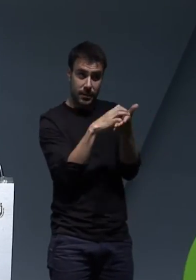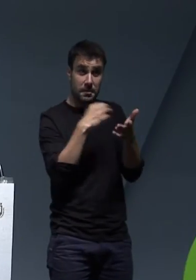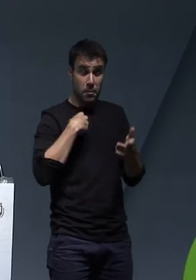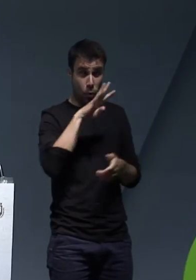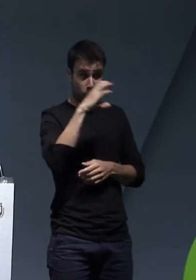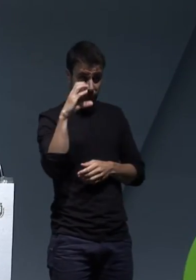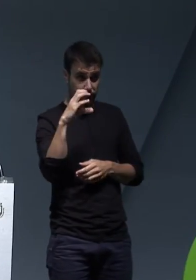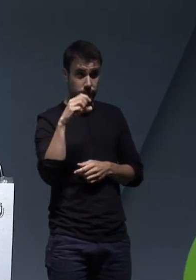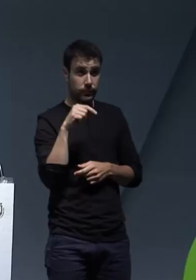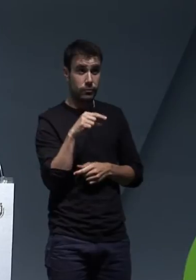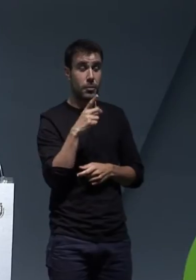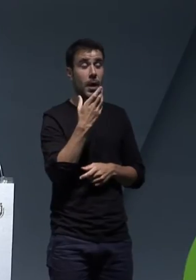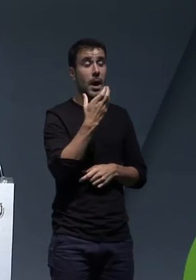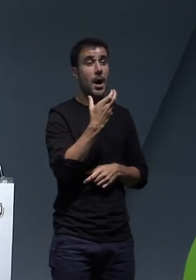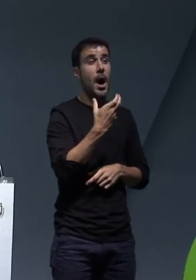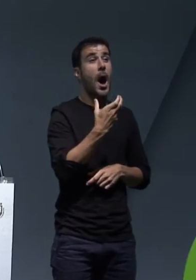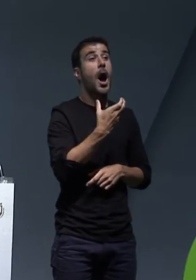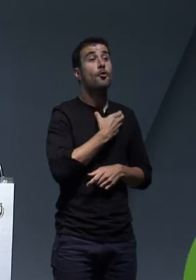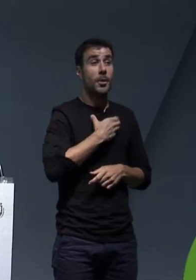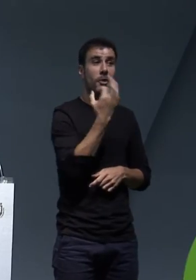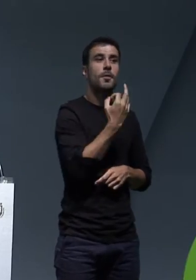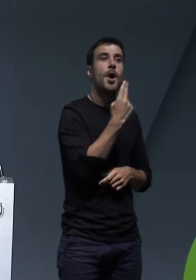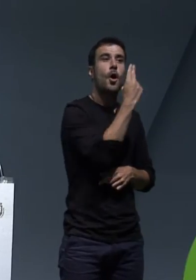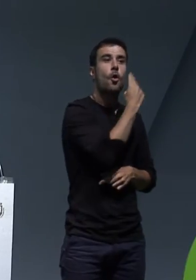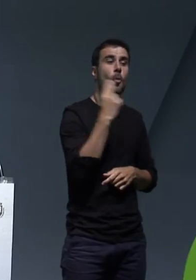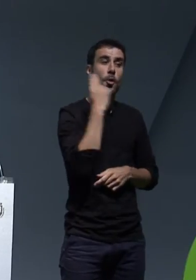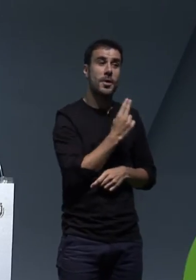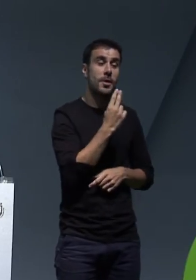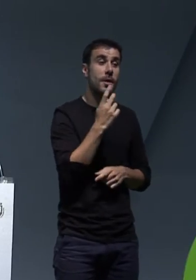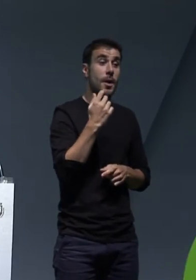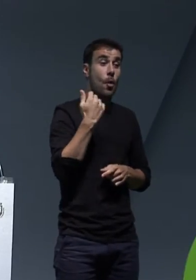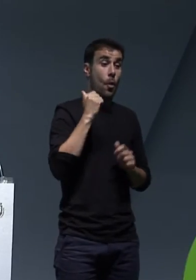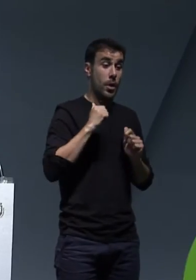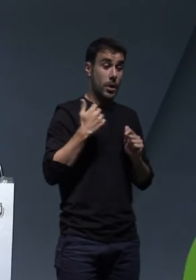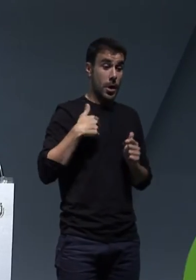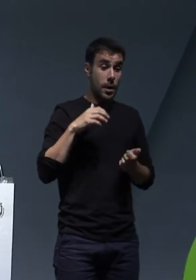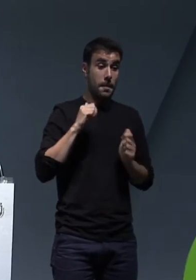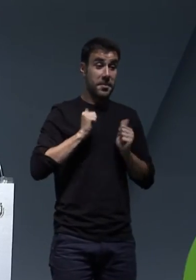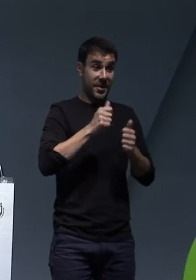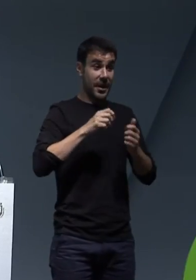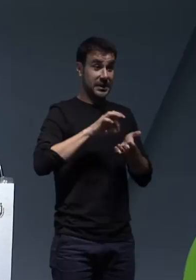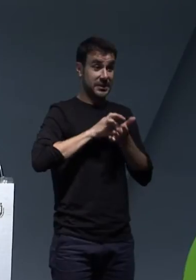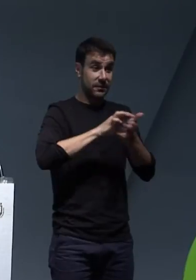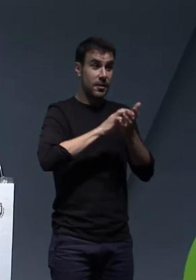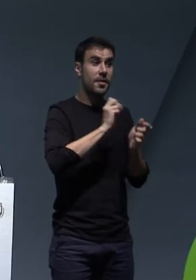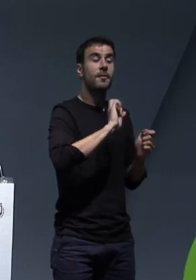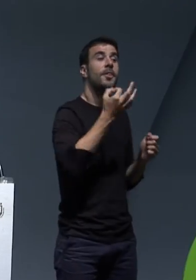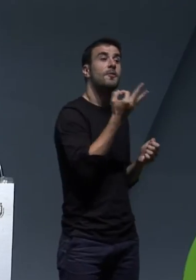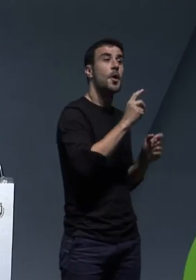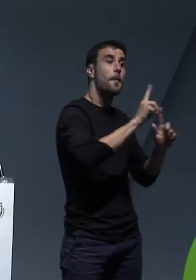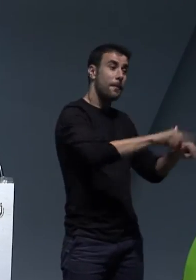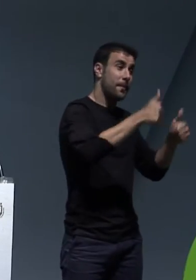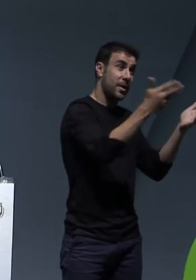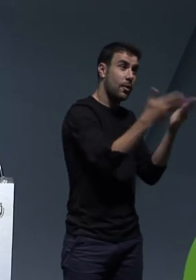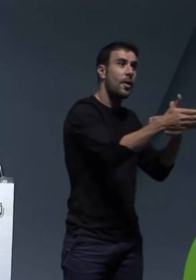4C. Los ayuntamientos se comprometen a clausurar desde la entrada en funcionamiento del servicio todo vertedero calificado